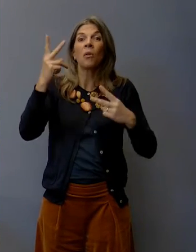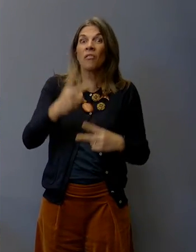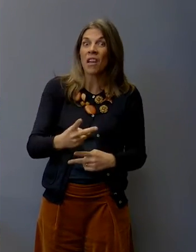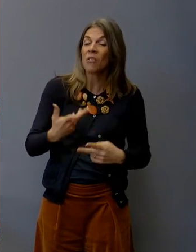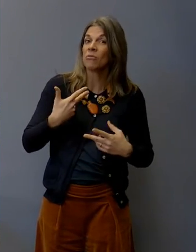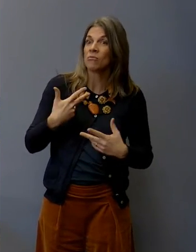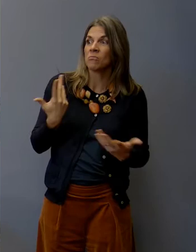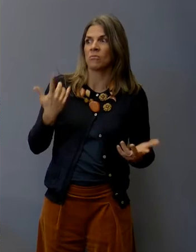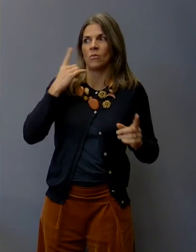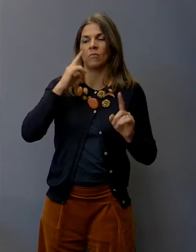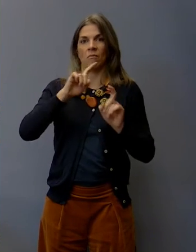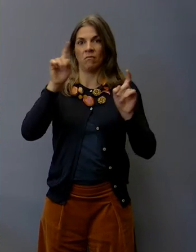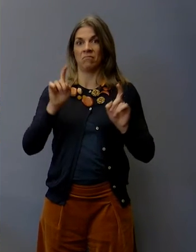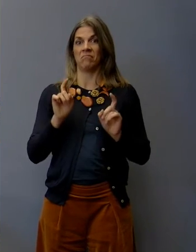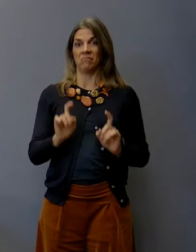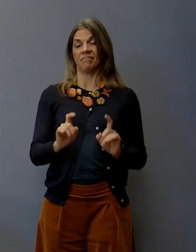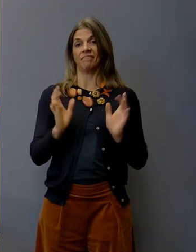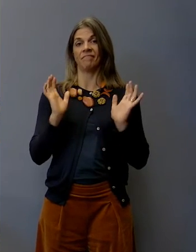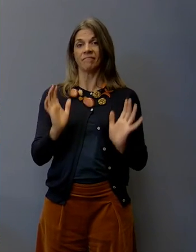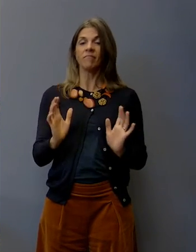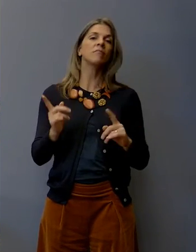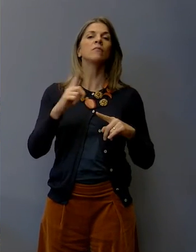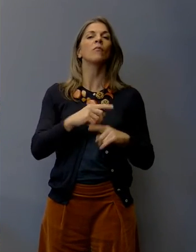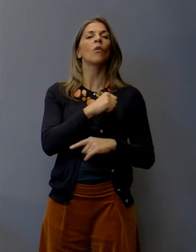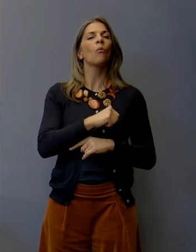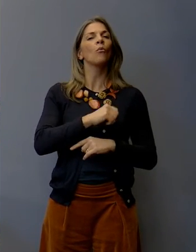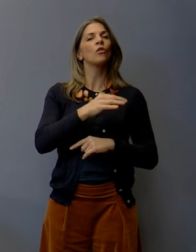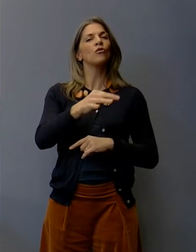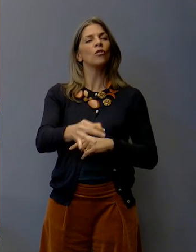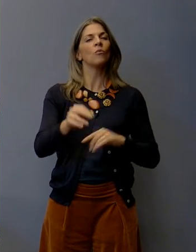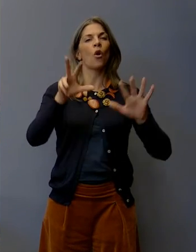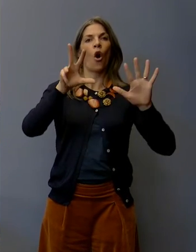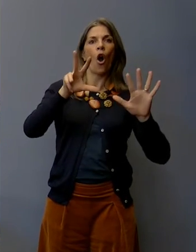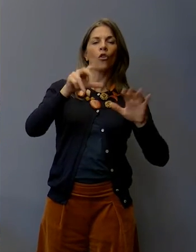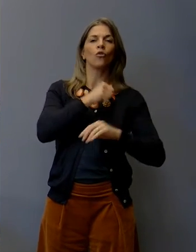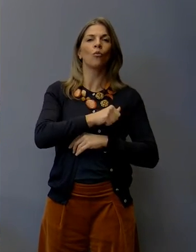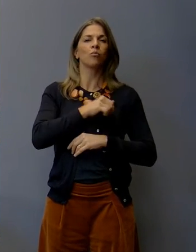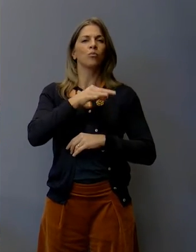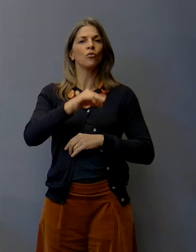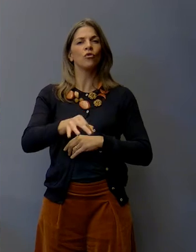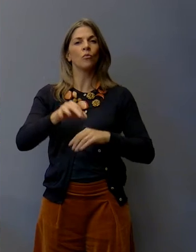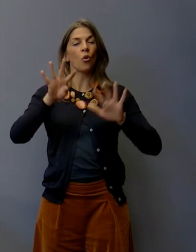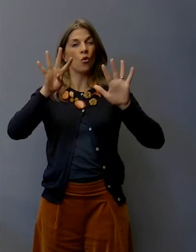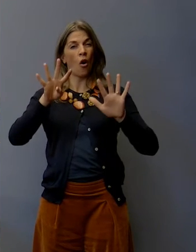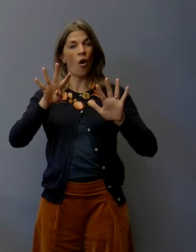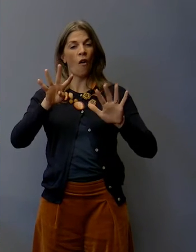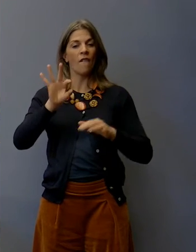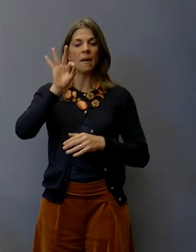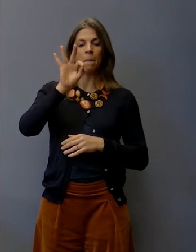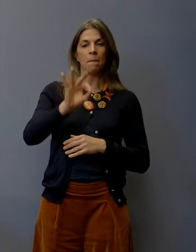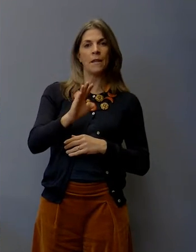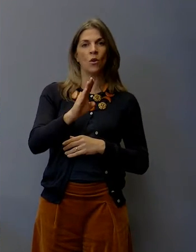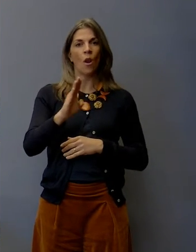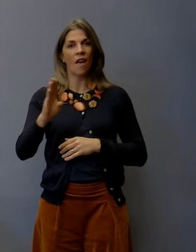anche per altro i municipi viii e ix municipio ix somma il medio levante e levante